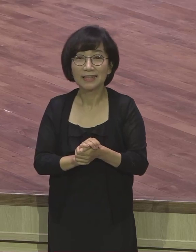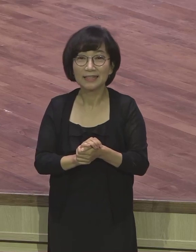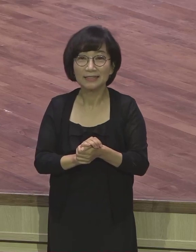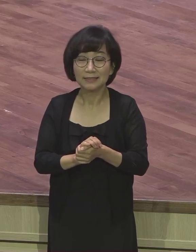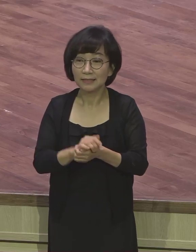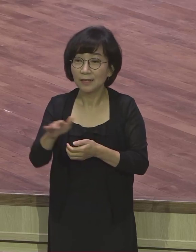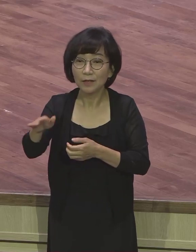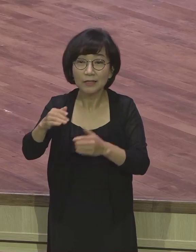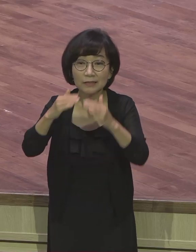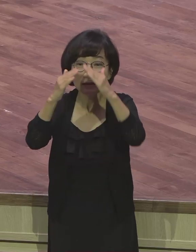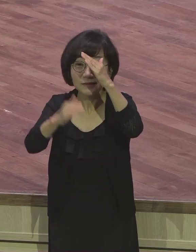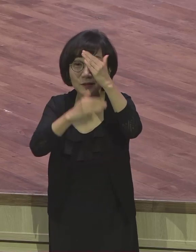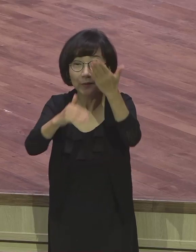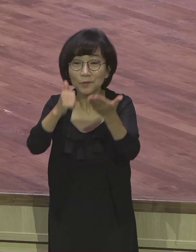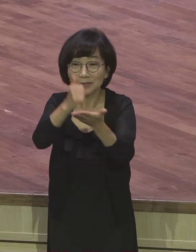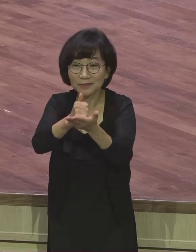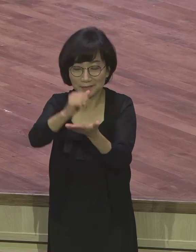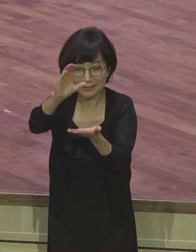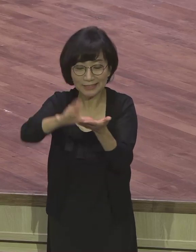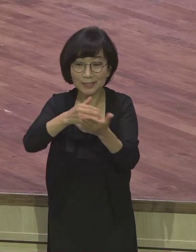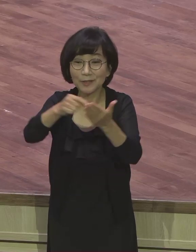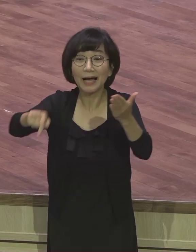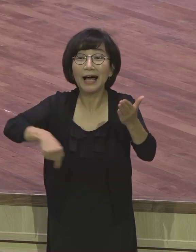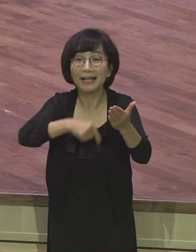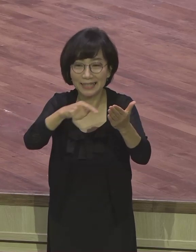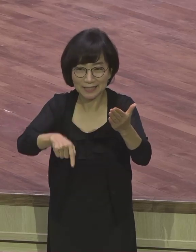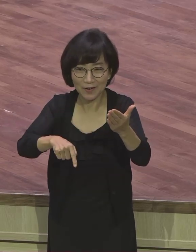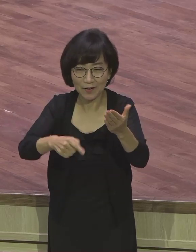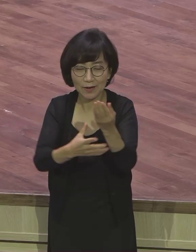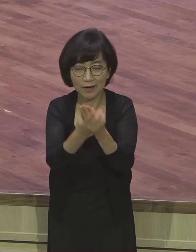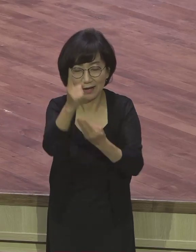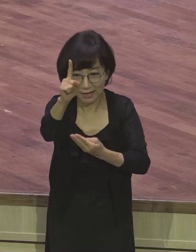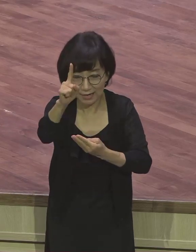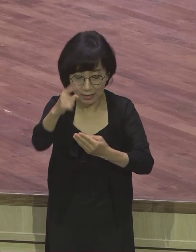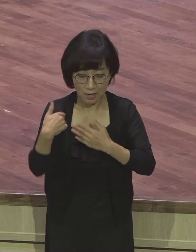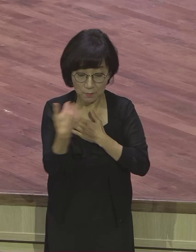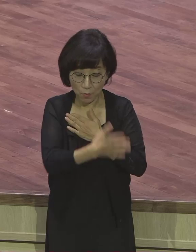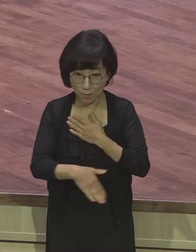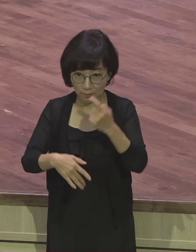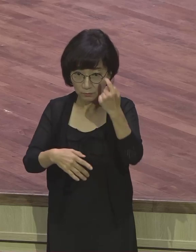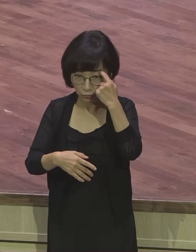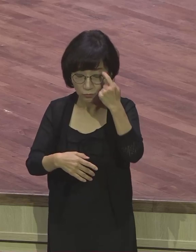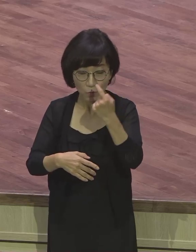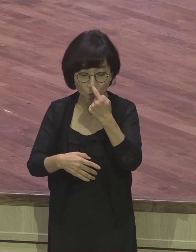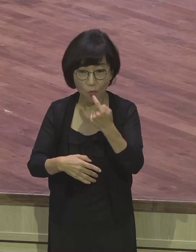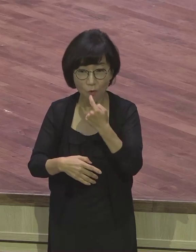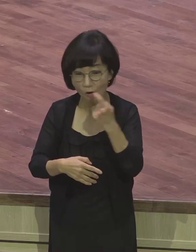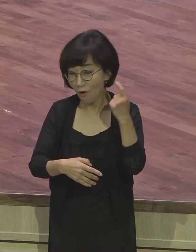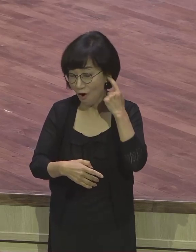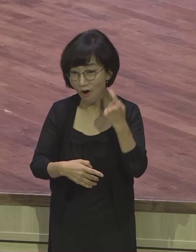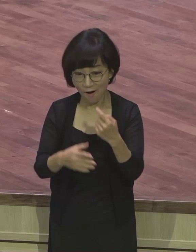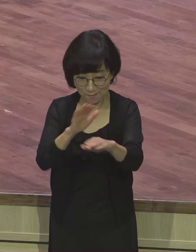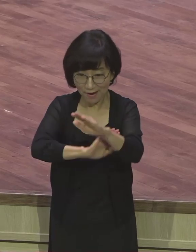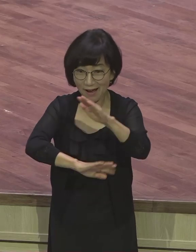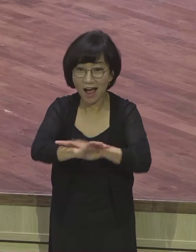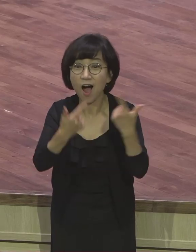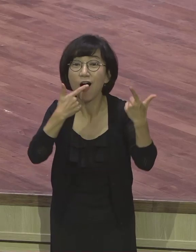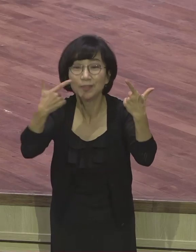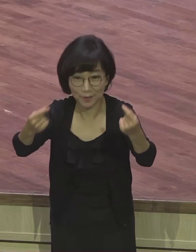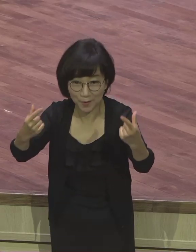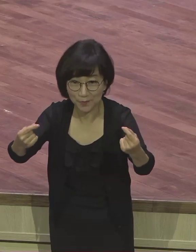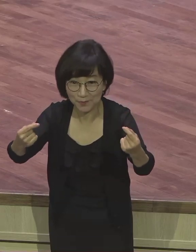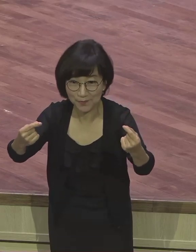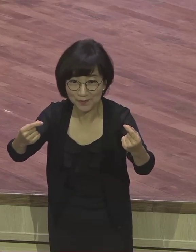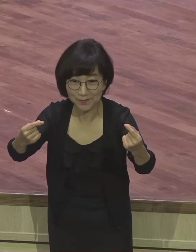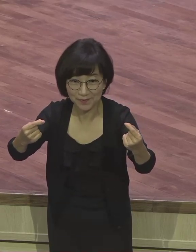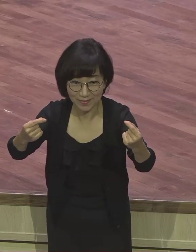안에서 한 몸 된 지체라고 하는 것을 언급하고 있어. 그리고 특별히 한 몸에 많은 지체가